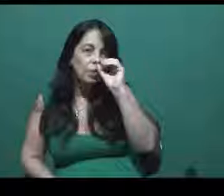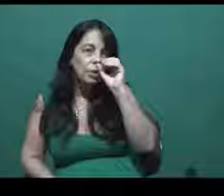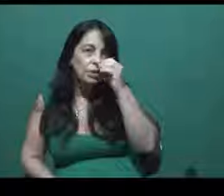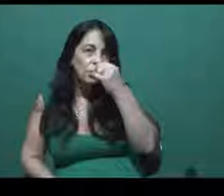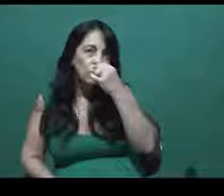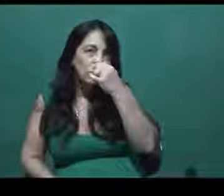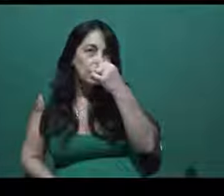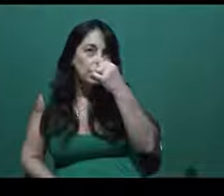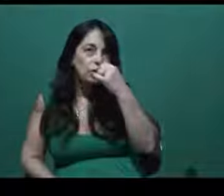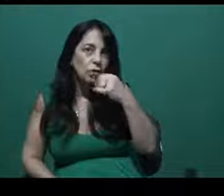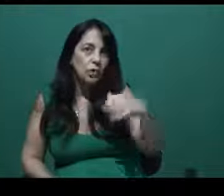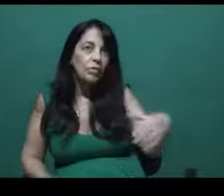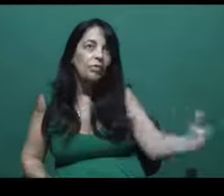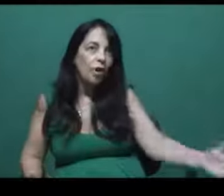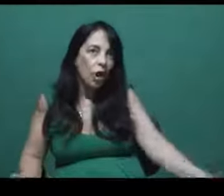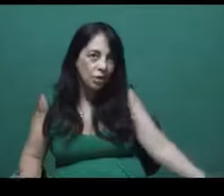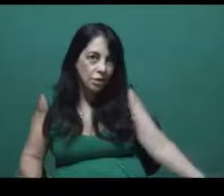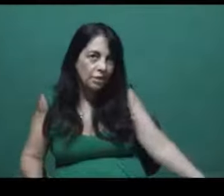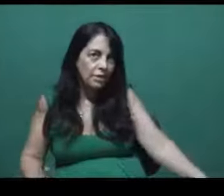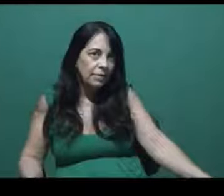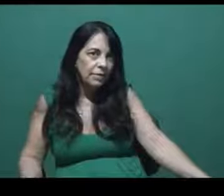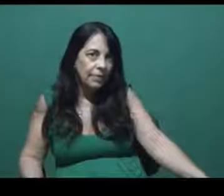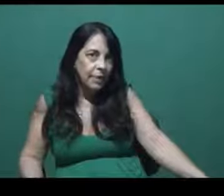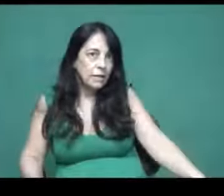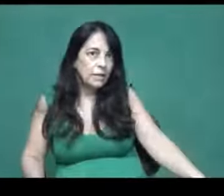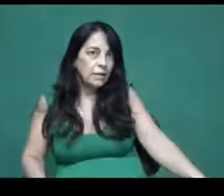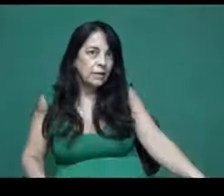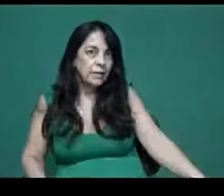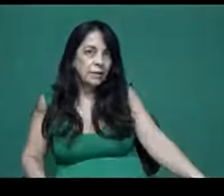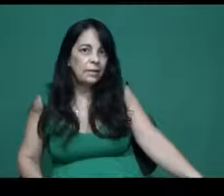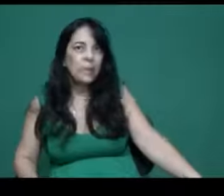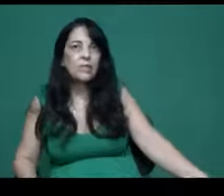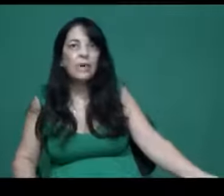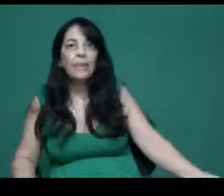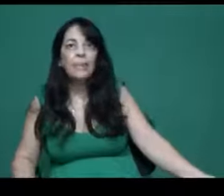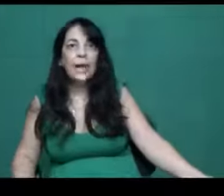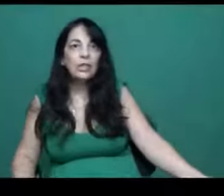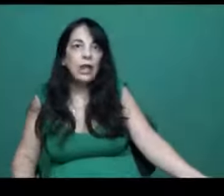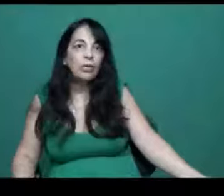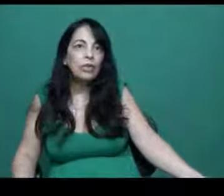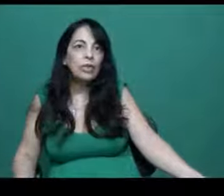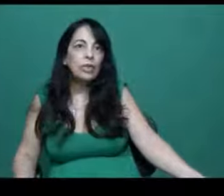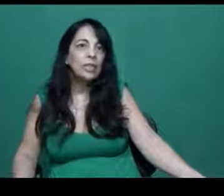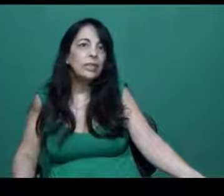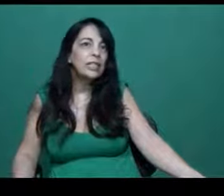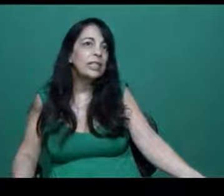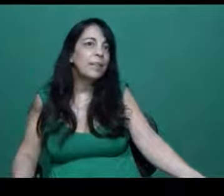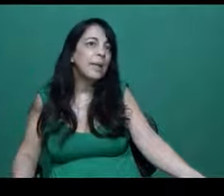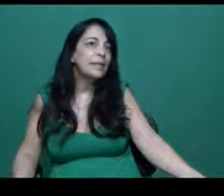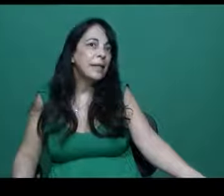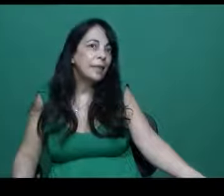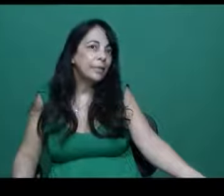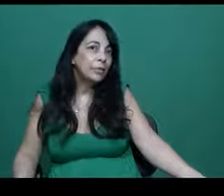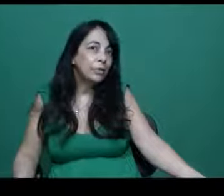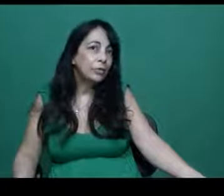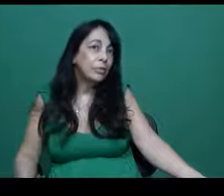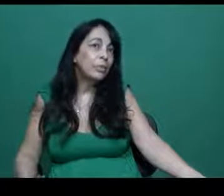Algumas coisas, questões são fortes, mas que fazem parte da rotina e às vezes ninguém percebe. Umas que